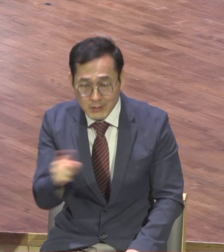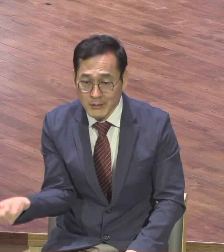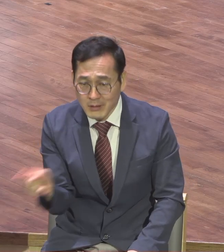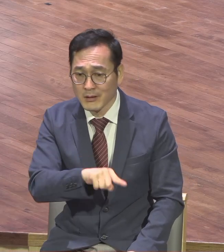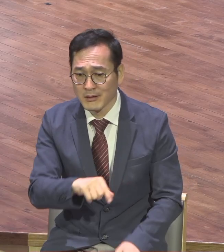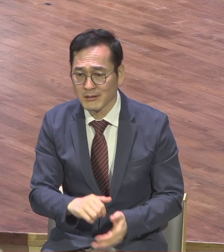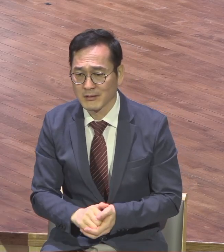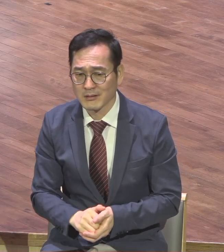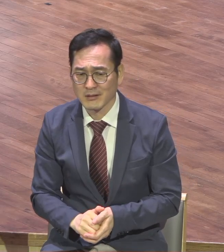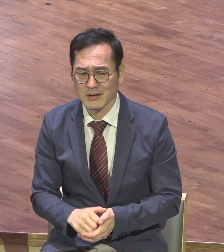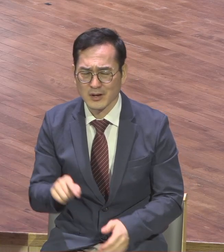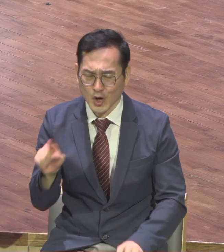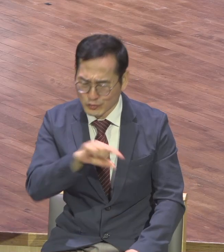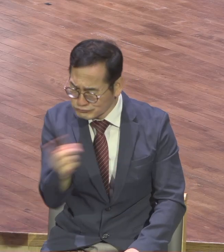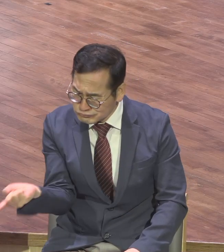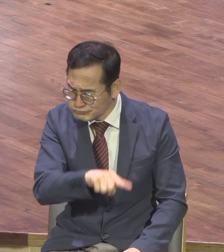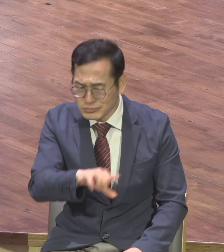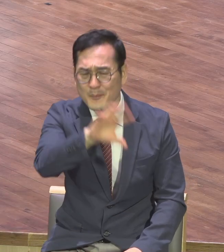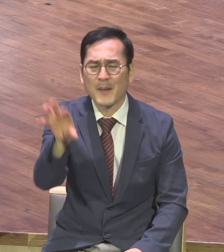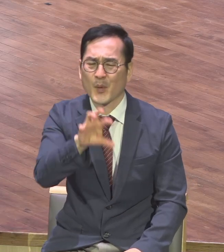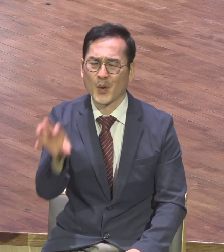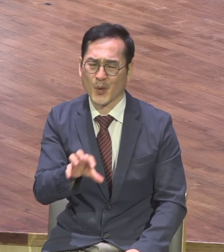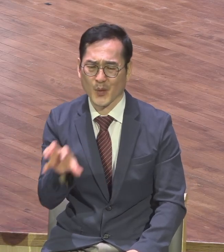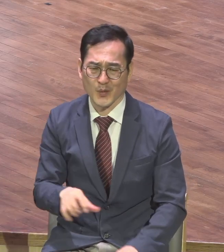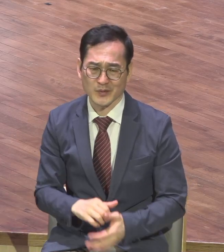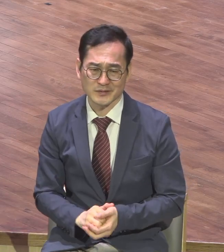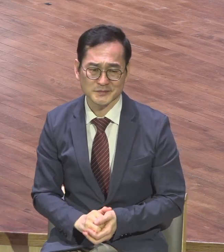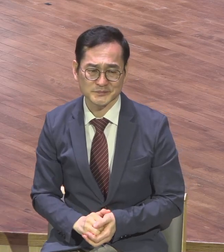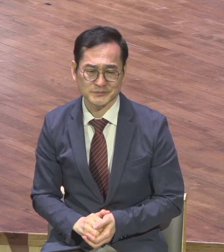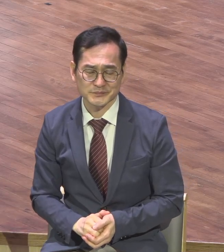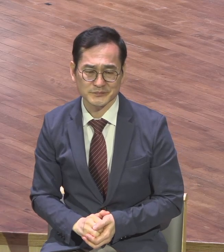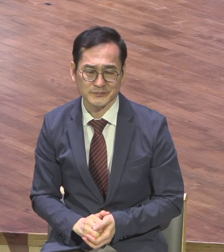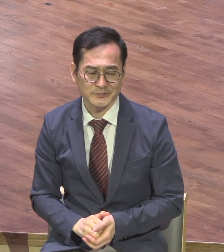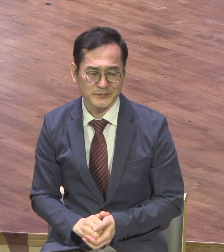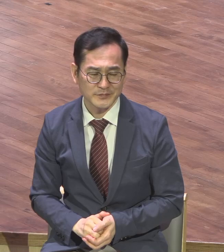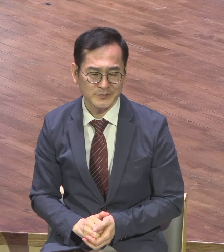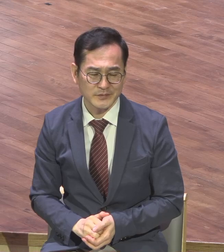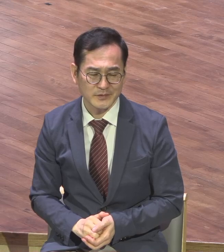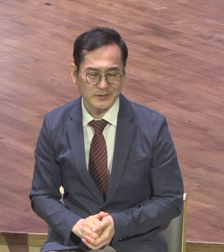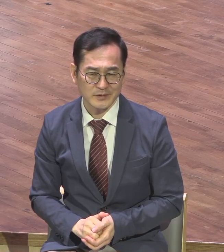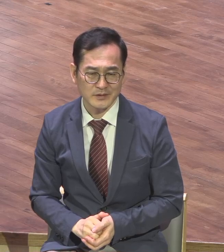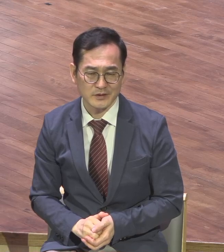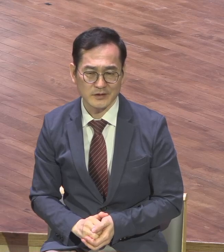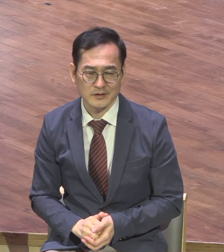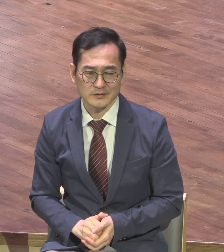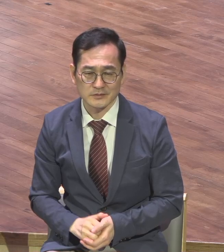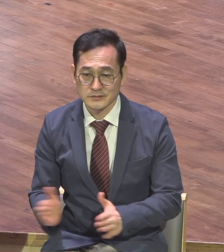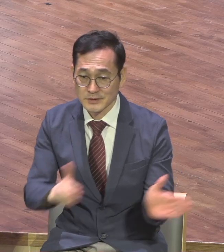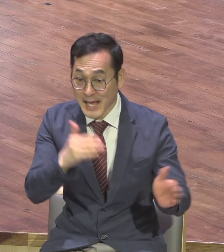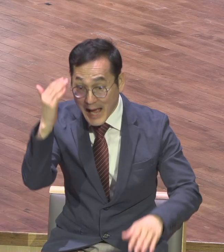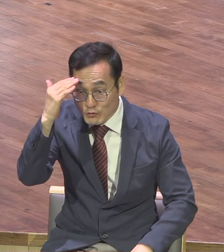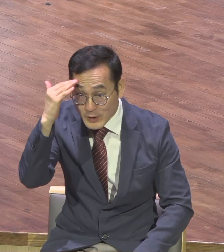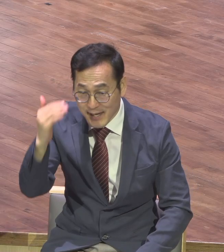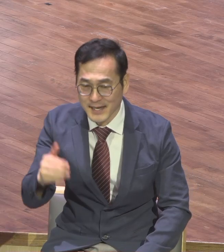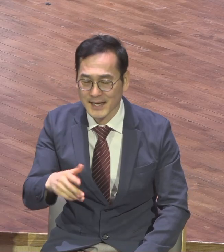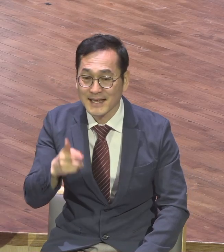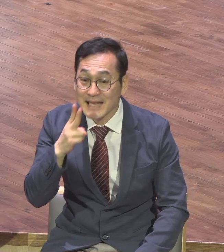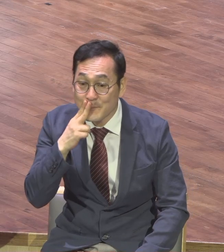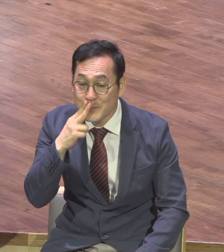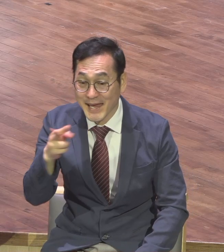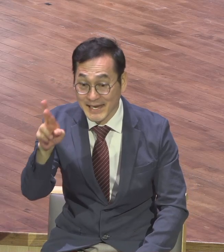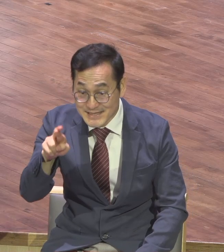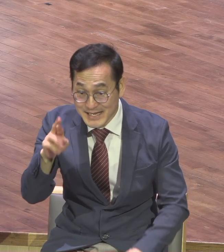우리나라에서 제일 모순된 공기업이 있습니다. 그 공기업이 어딥니까? 담배 인삼공사입니다.